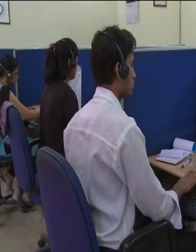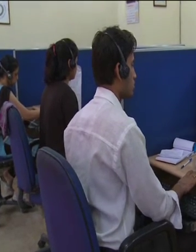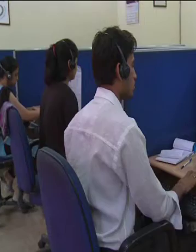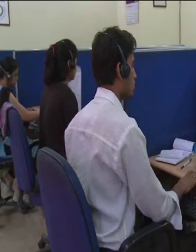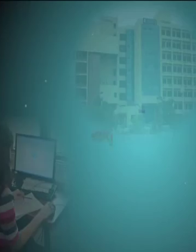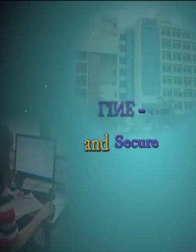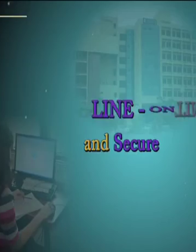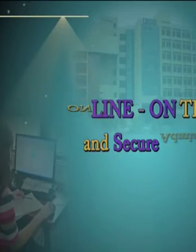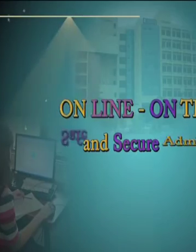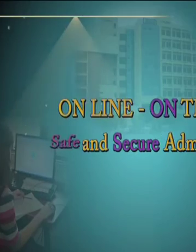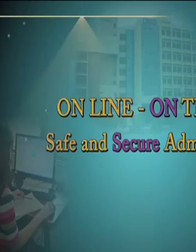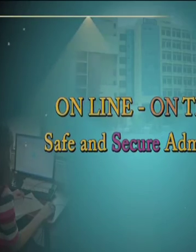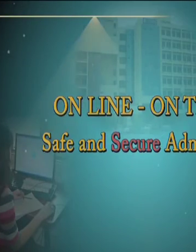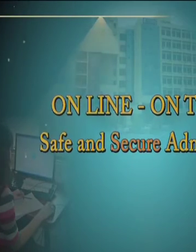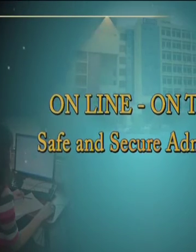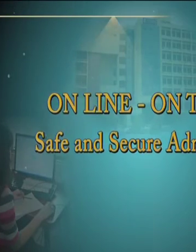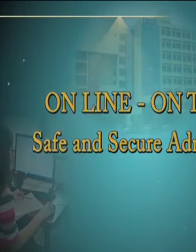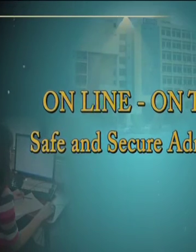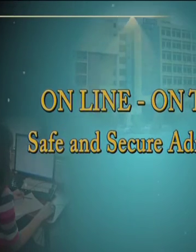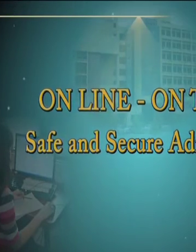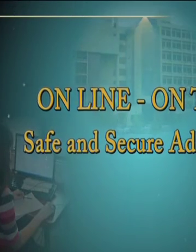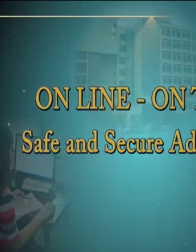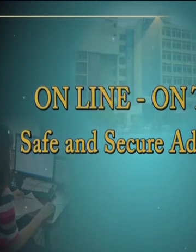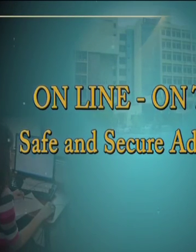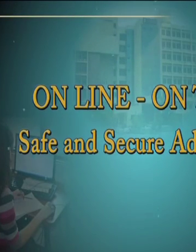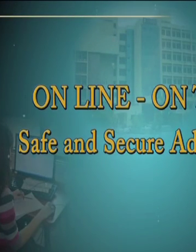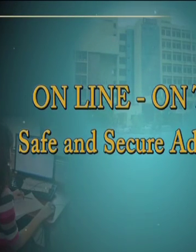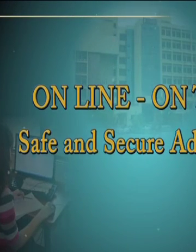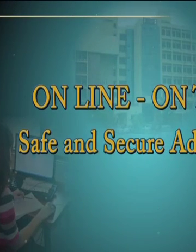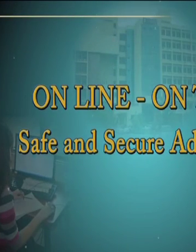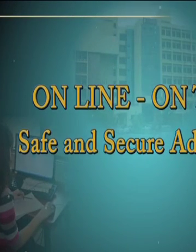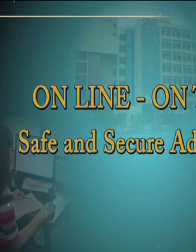है। ऑनलाइन ऑन टाइम फॉर सेफ एंड सिक्योर एडमिशन।